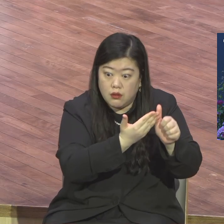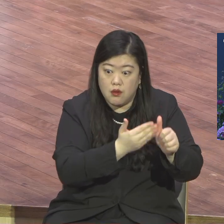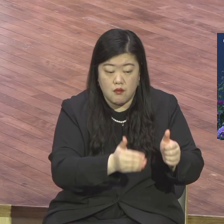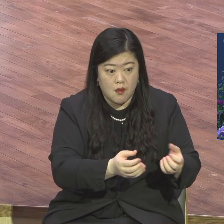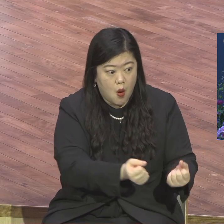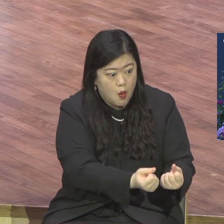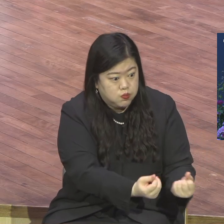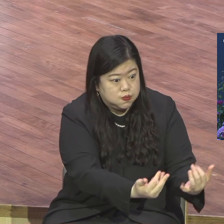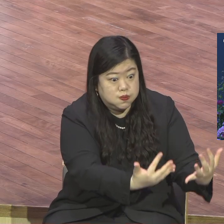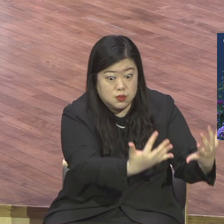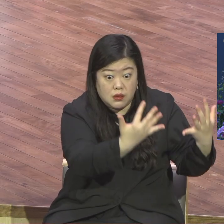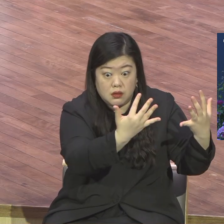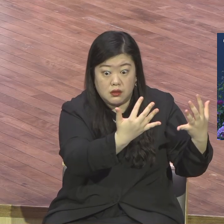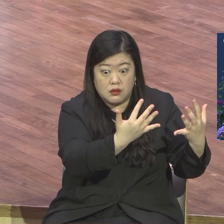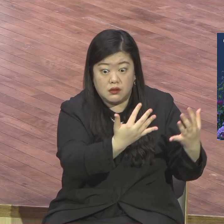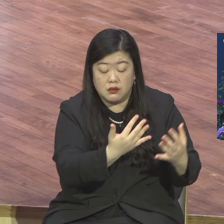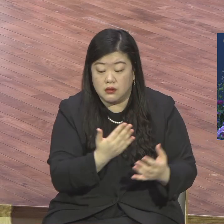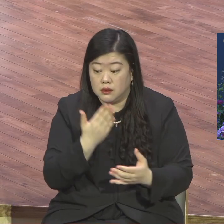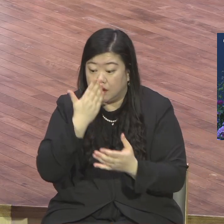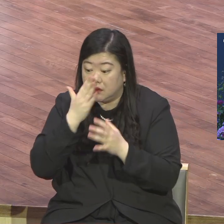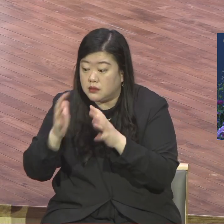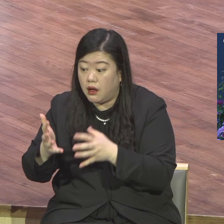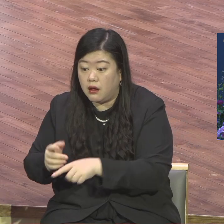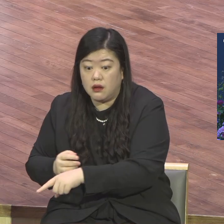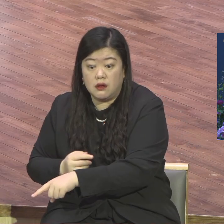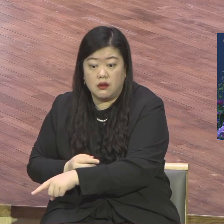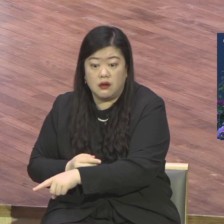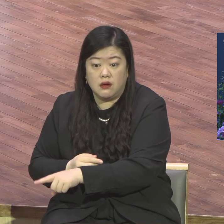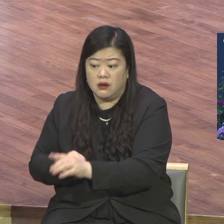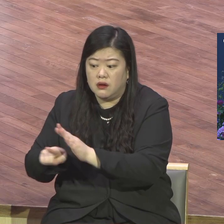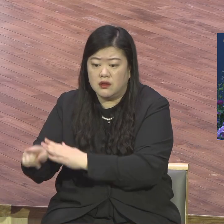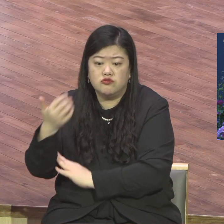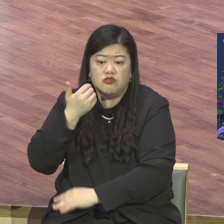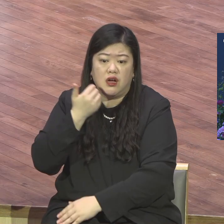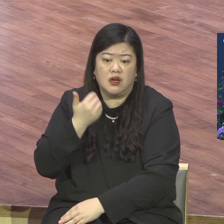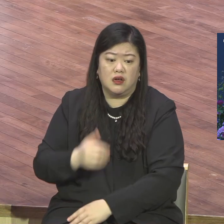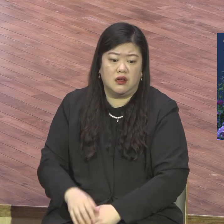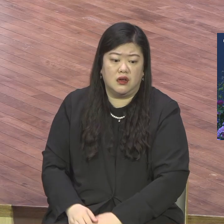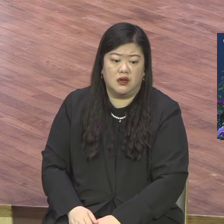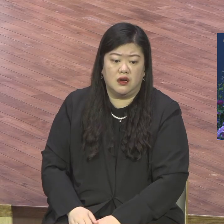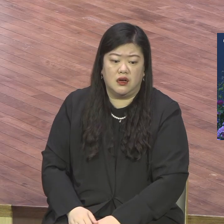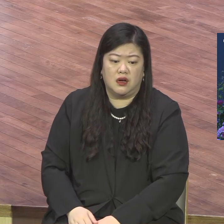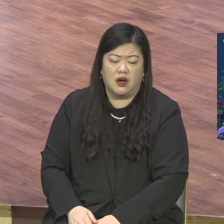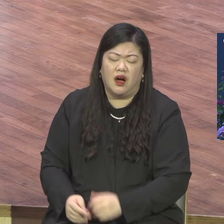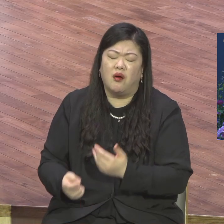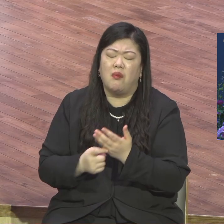진작 자기 동족은 안 믿는다는 거예요. 이 고통이 너무 크다는 거예요.